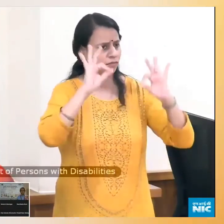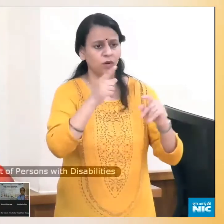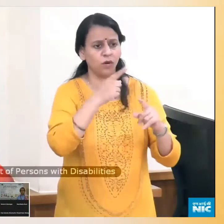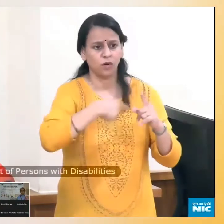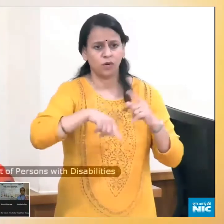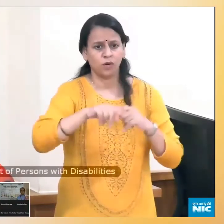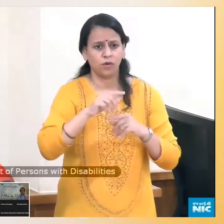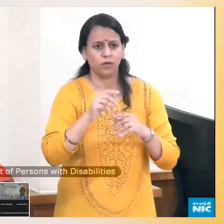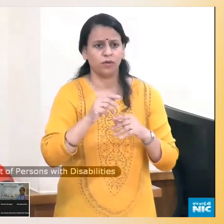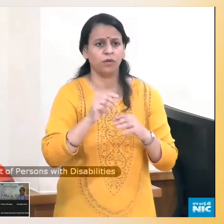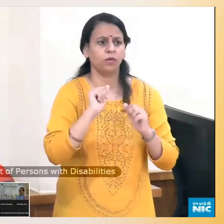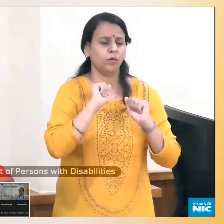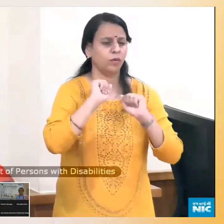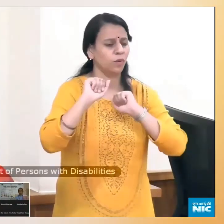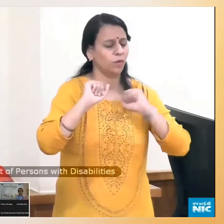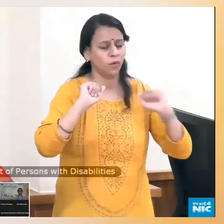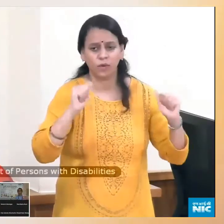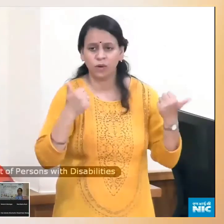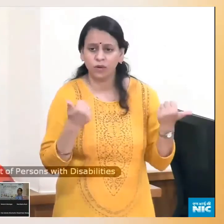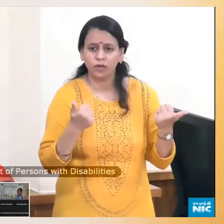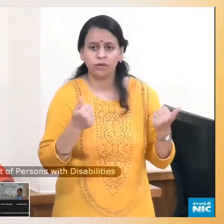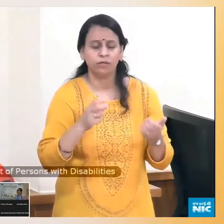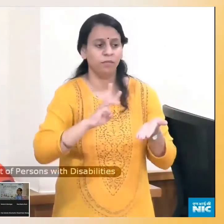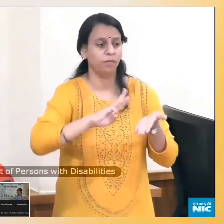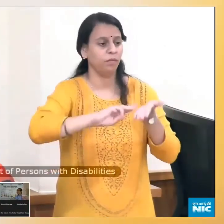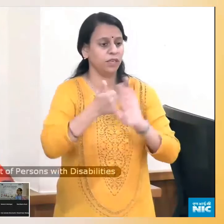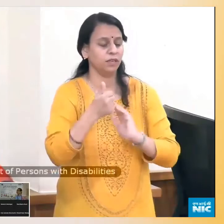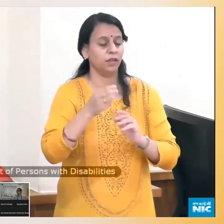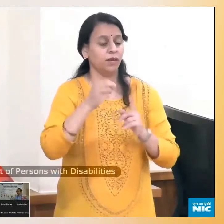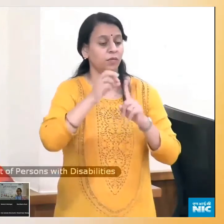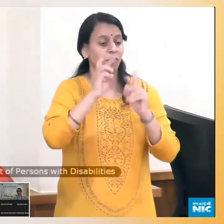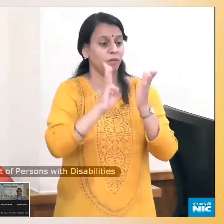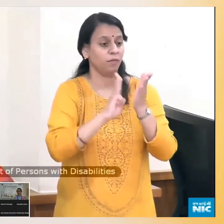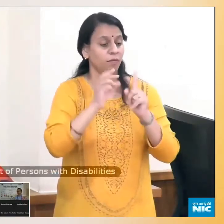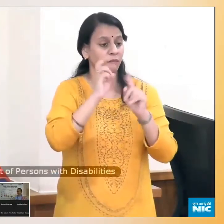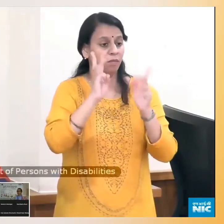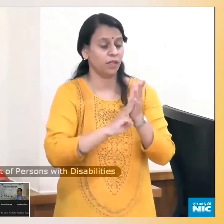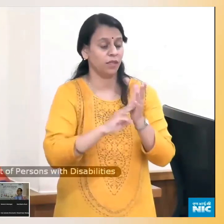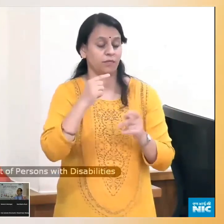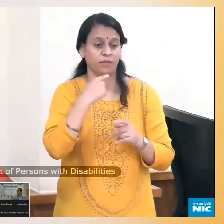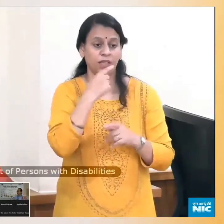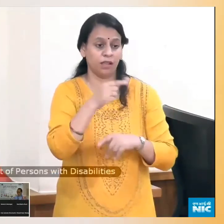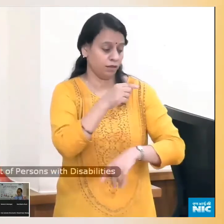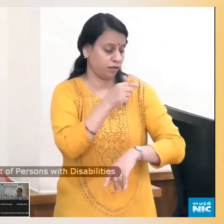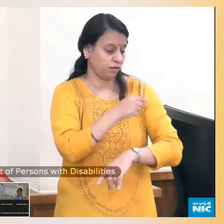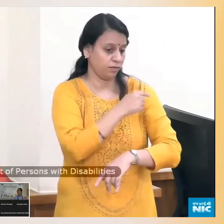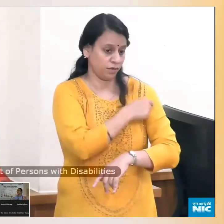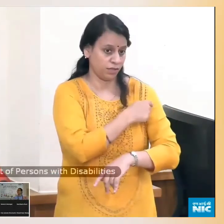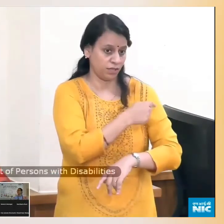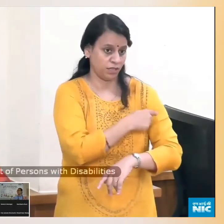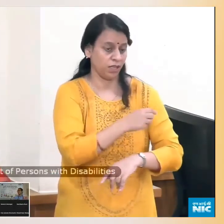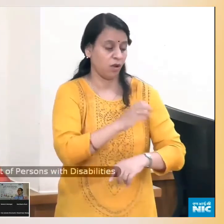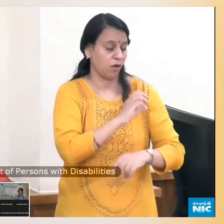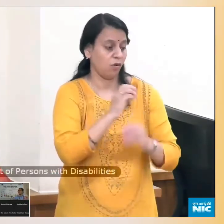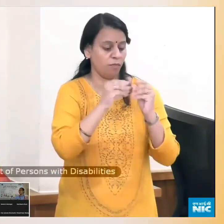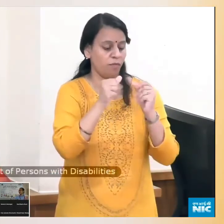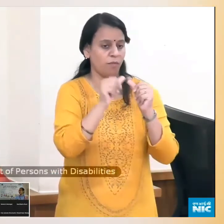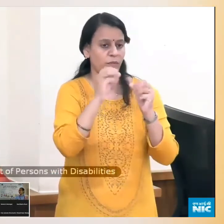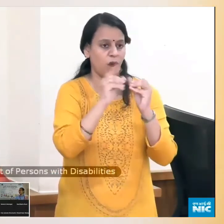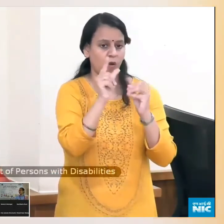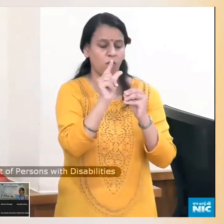रहे, सब हम टीका लगाए, जो माननीय प्रधानमंत्री जी ने बोला है, जो दो बाहु में हम टीका लगाएं तो हम